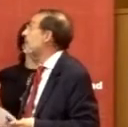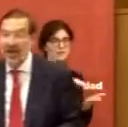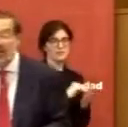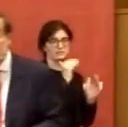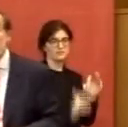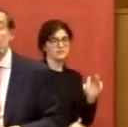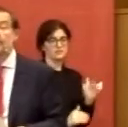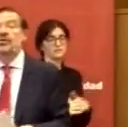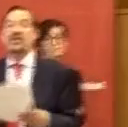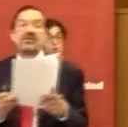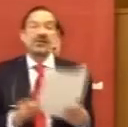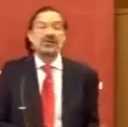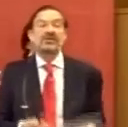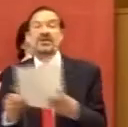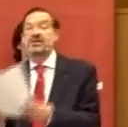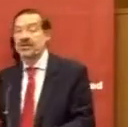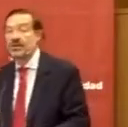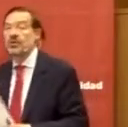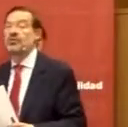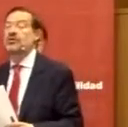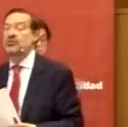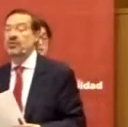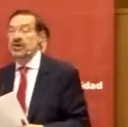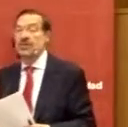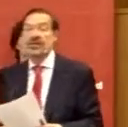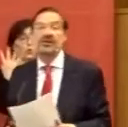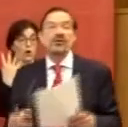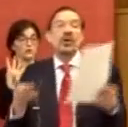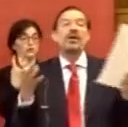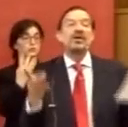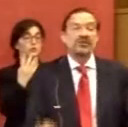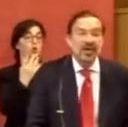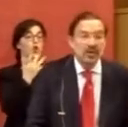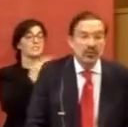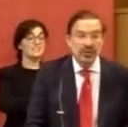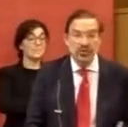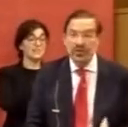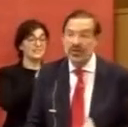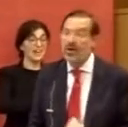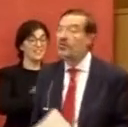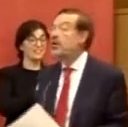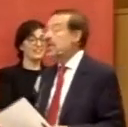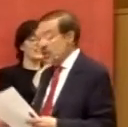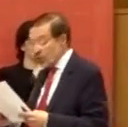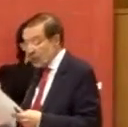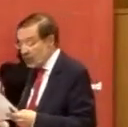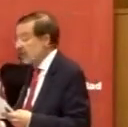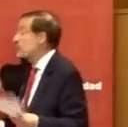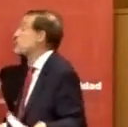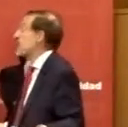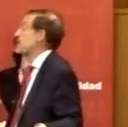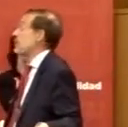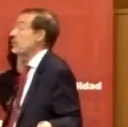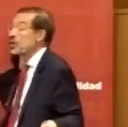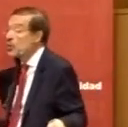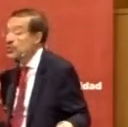14,3%. De cada 5 personas entre 16 y 64 años con discapacidad intelectual, tiene un puesto de trabajo. Y yo creo que